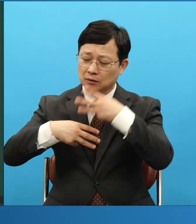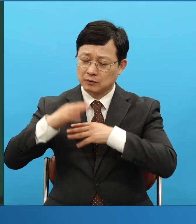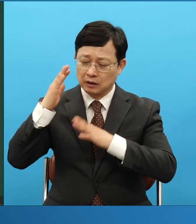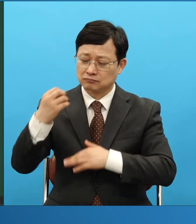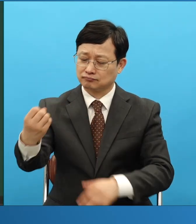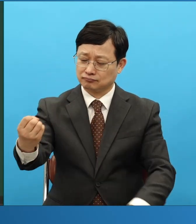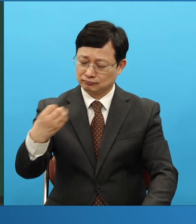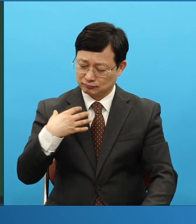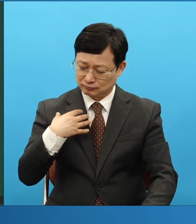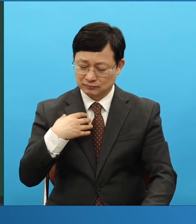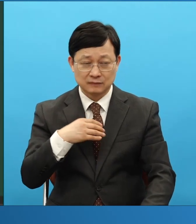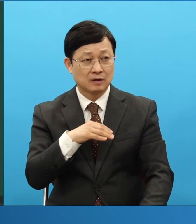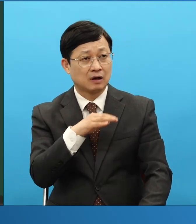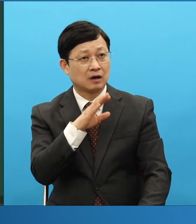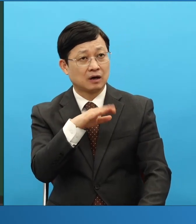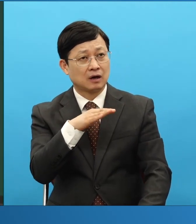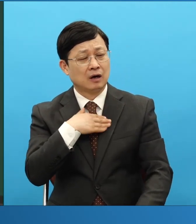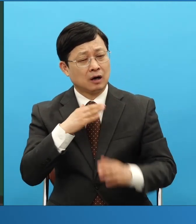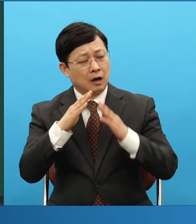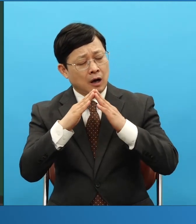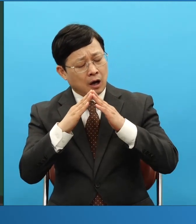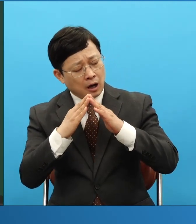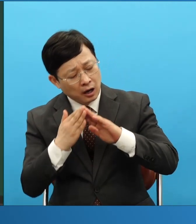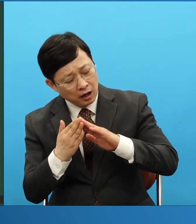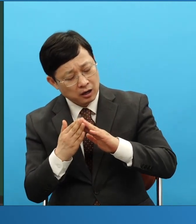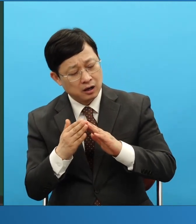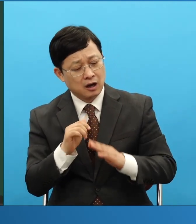너무 집이 어려운 거요 어떻게 어렵냐